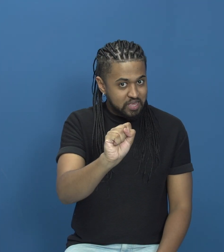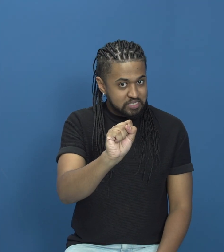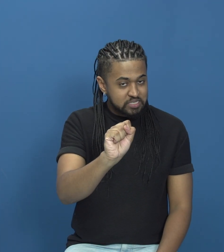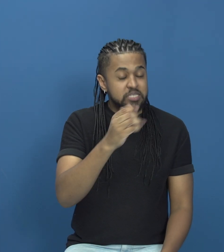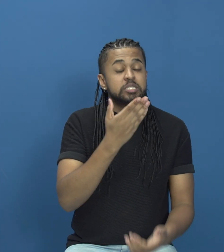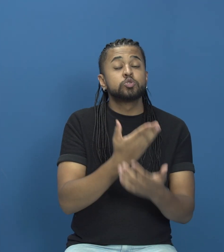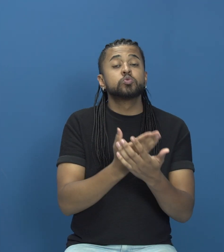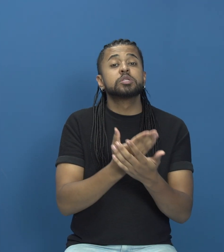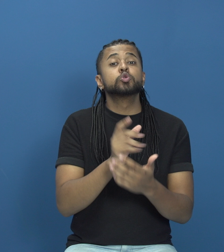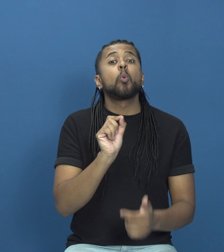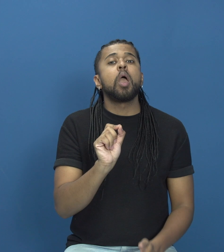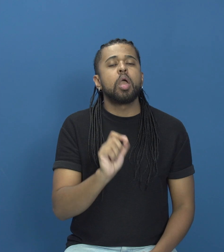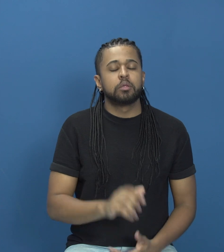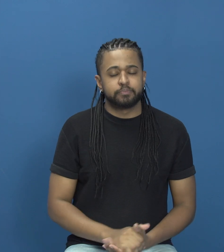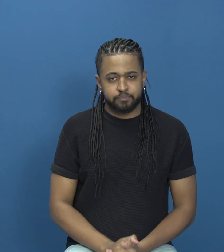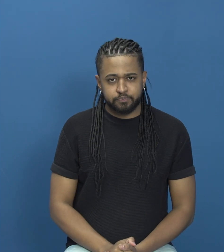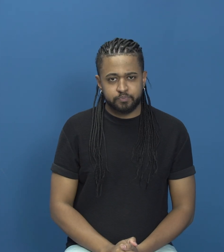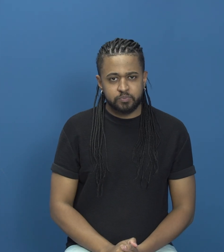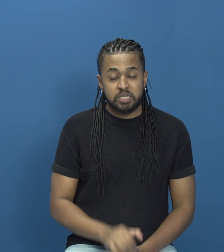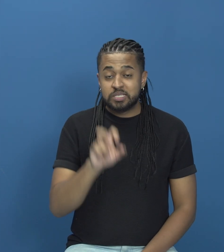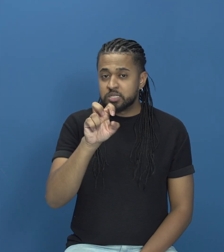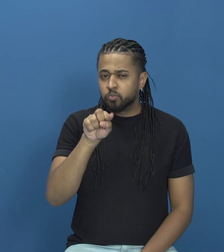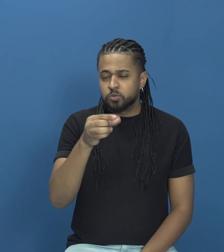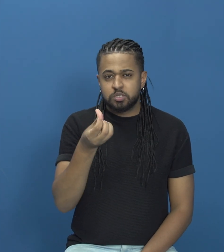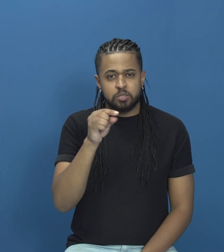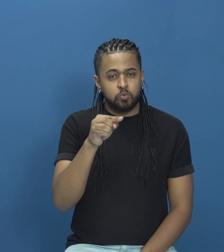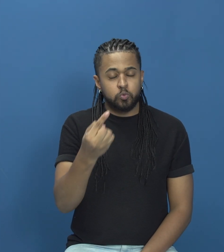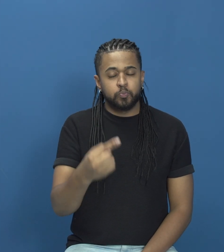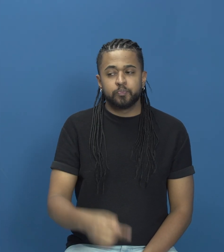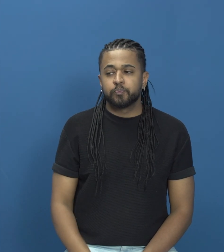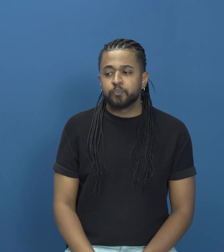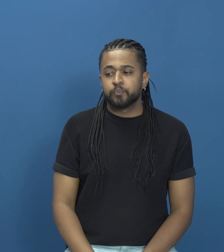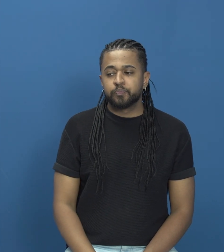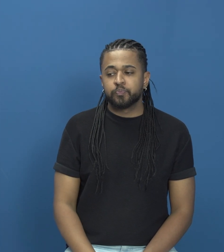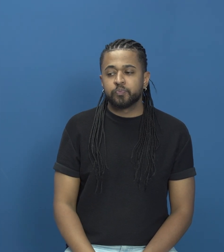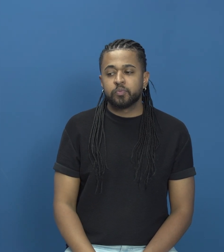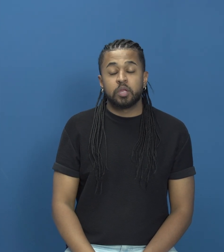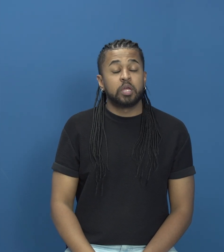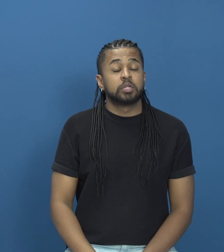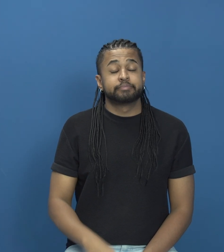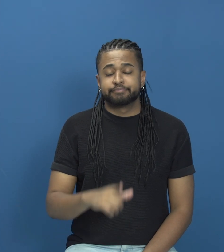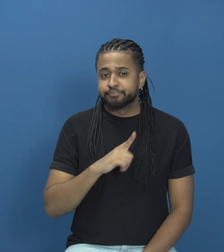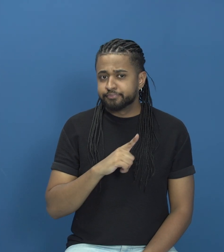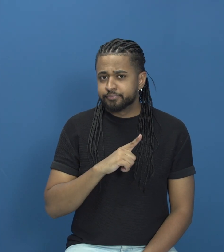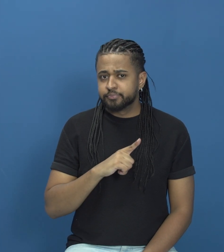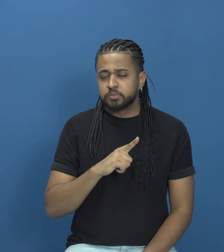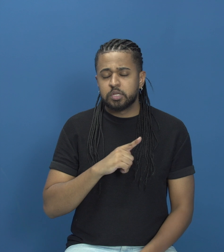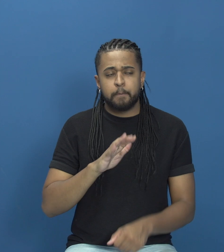os estudantes que 5.6.1 tenham, em algum